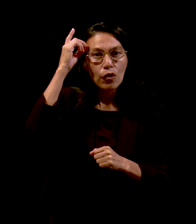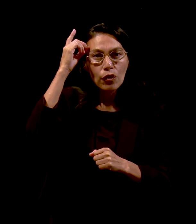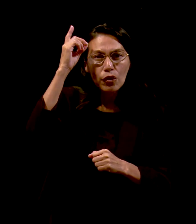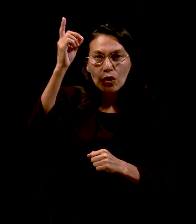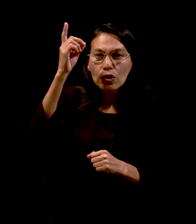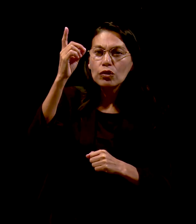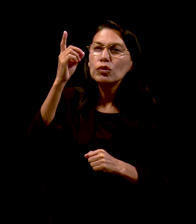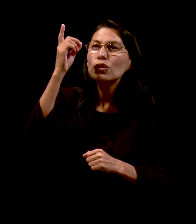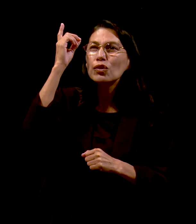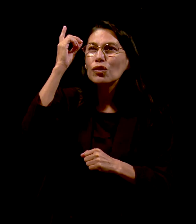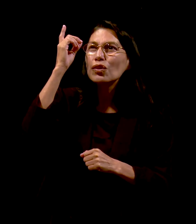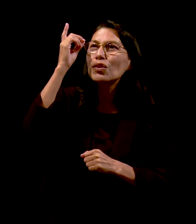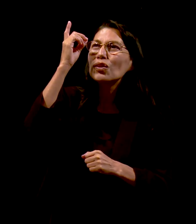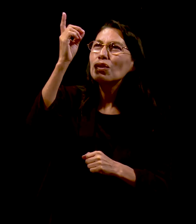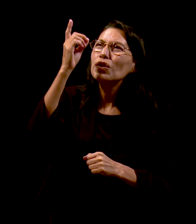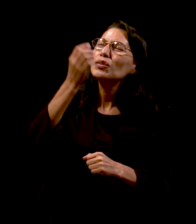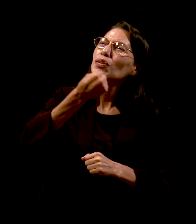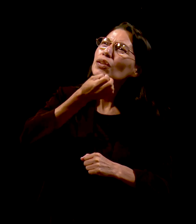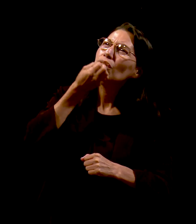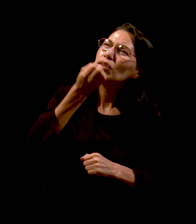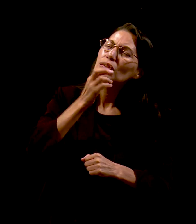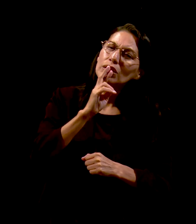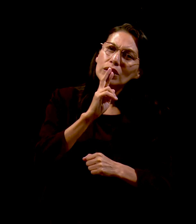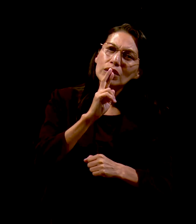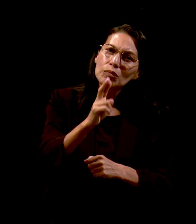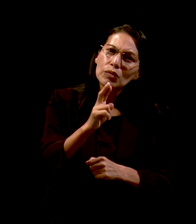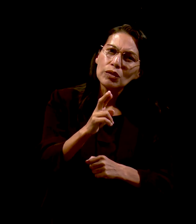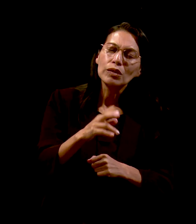contesto dios te contesto